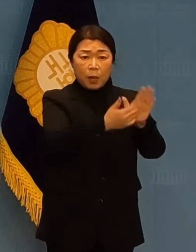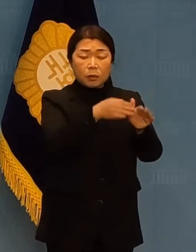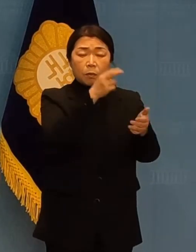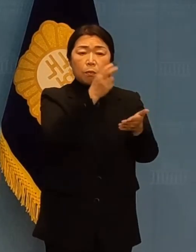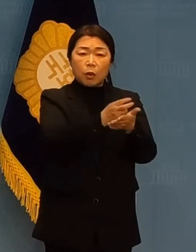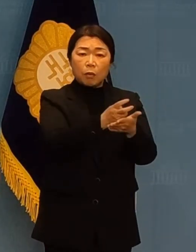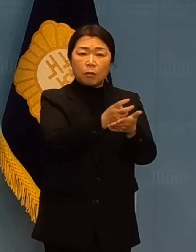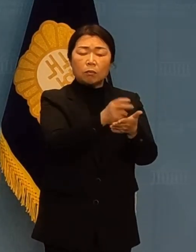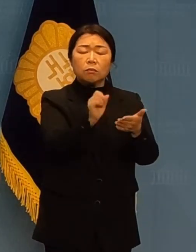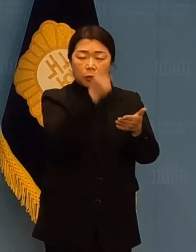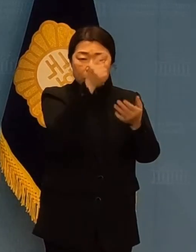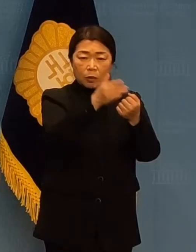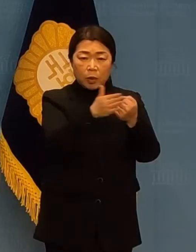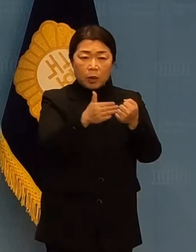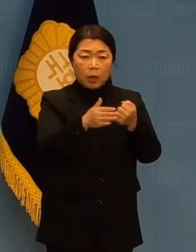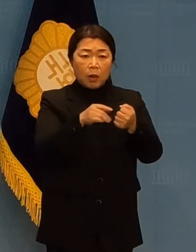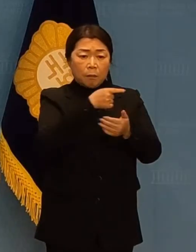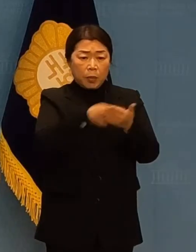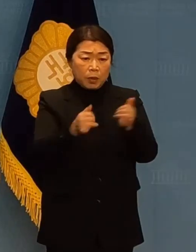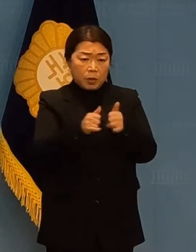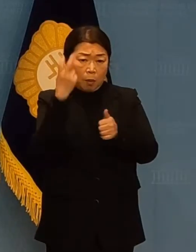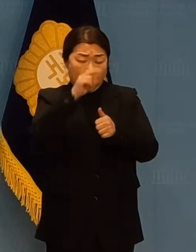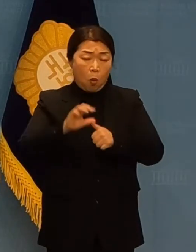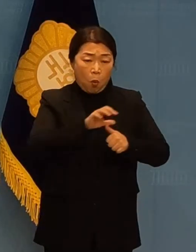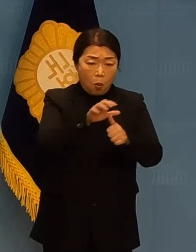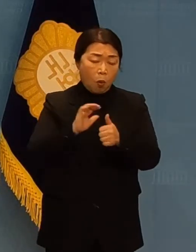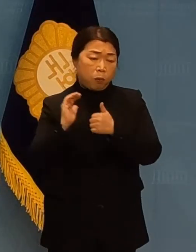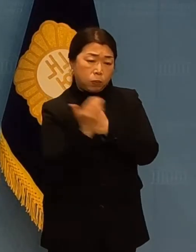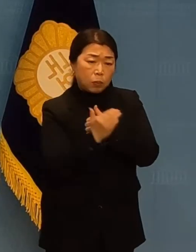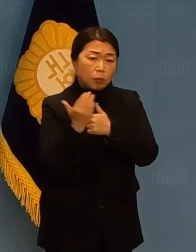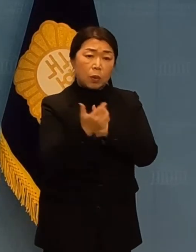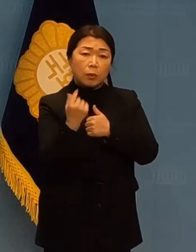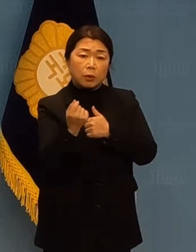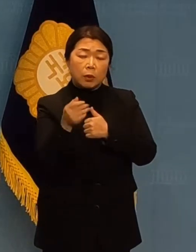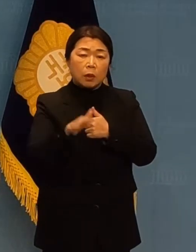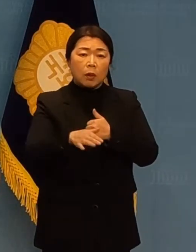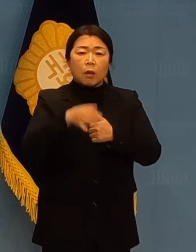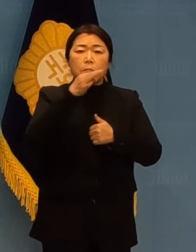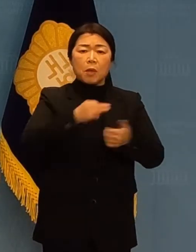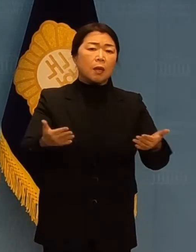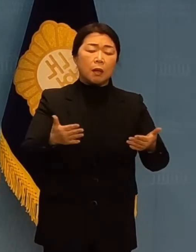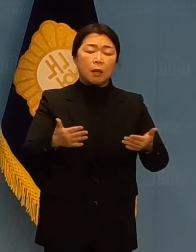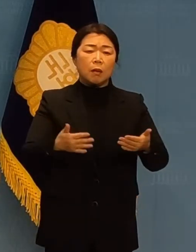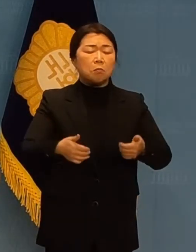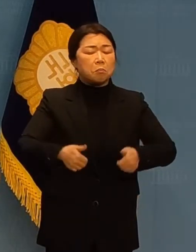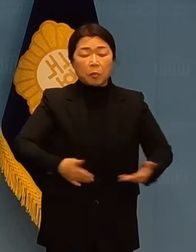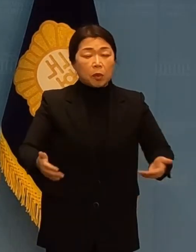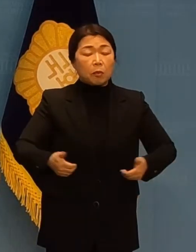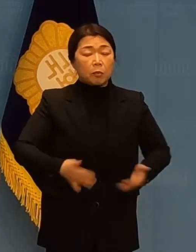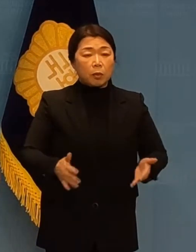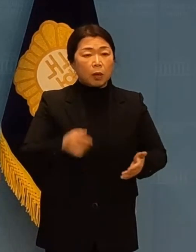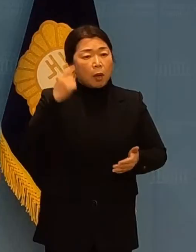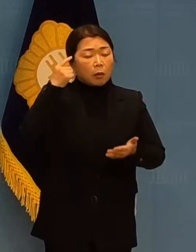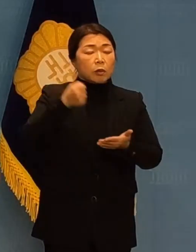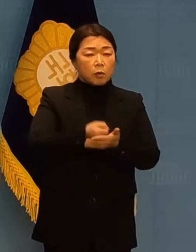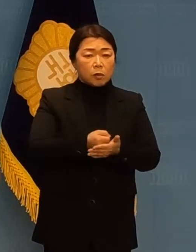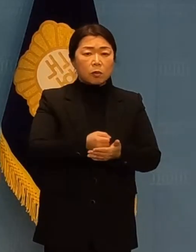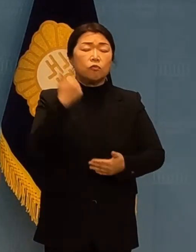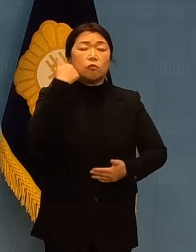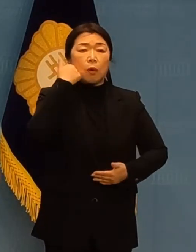당한 피해자를 보호해야 될 의무가 있는데 실익이 없다고 누가 판단하는 것입니까?